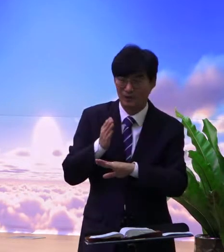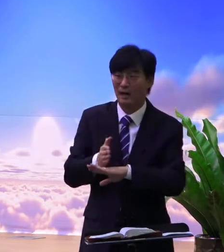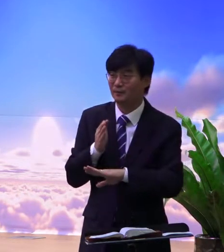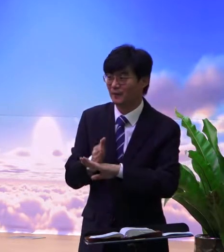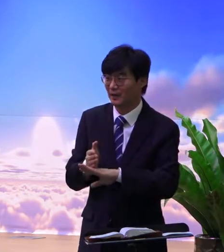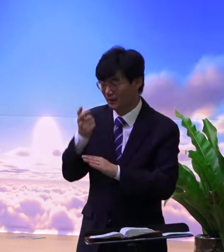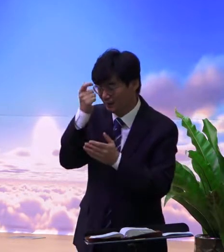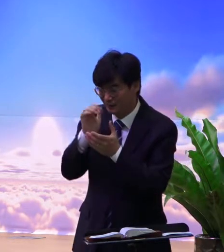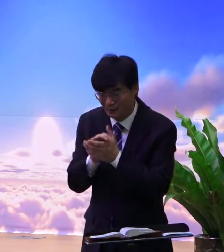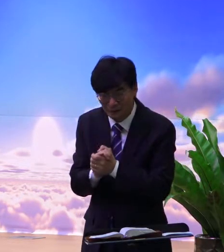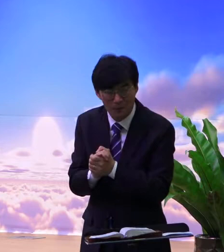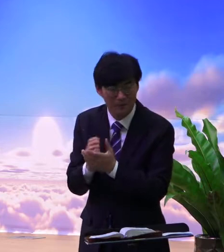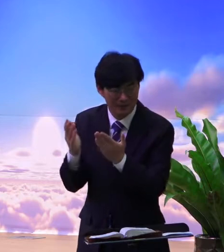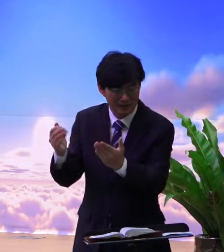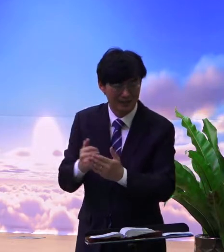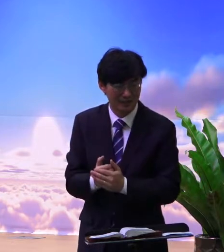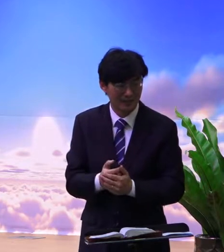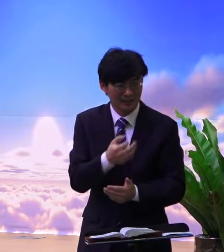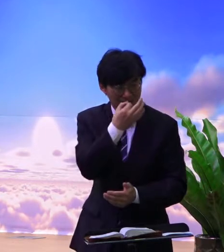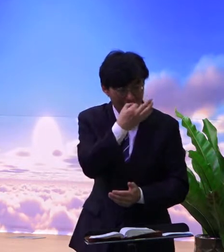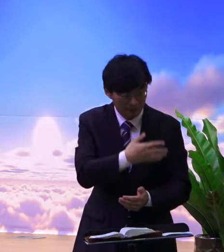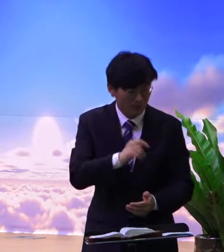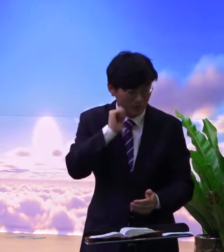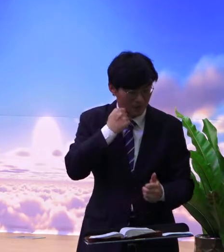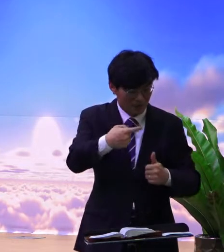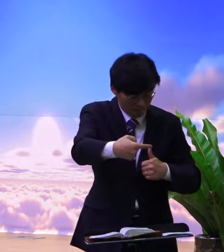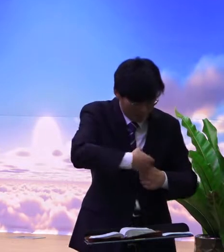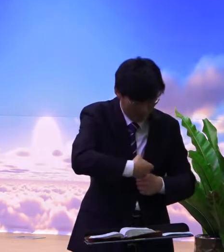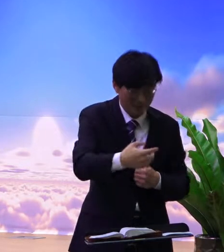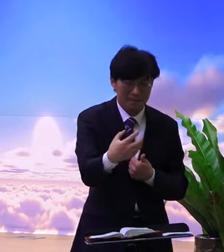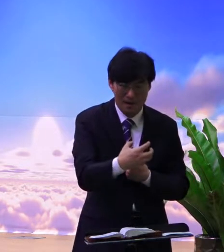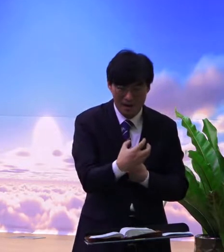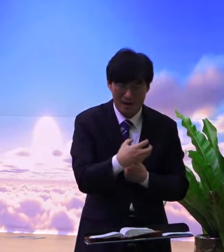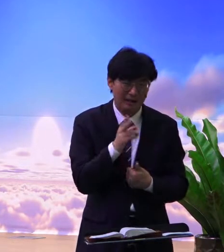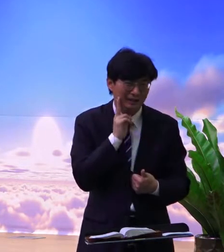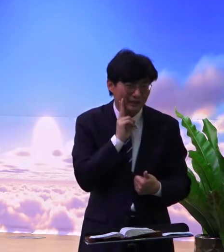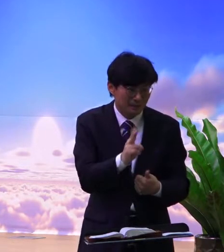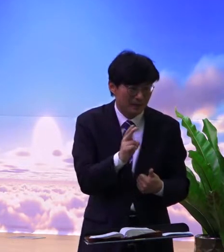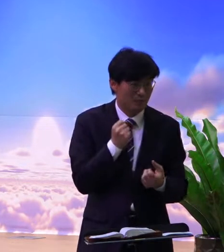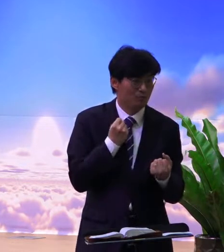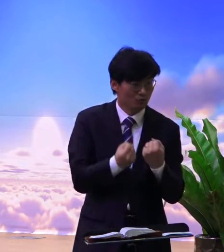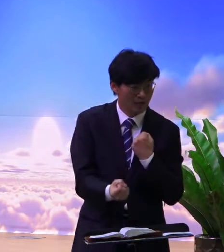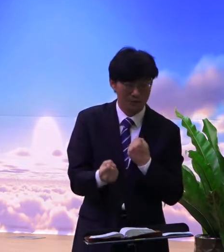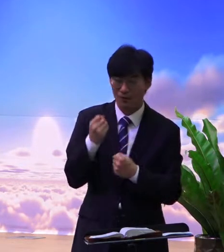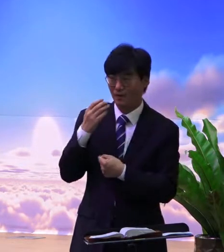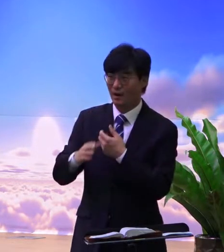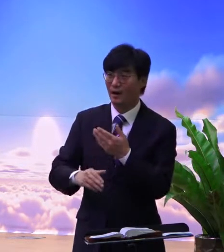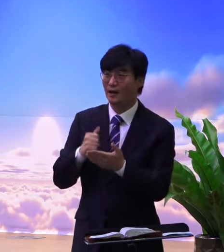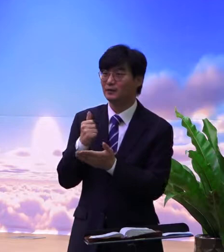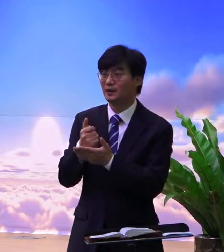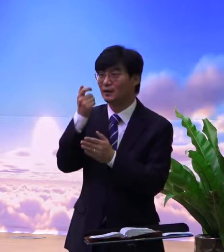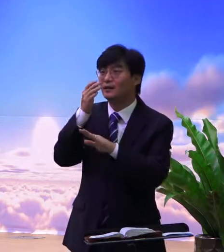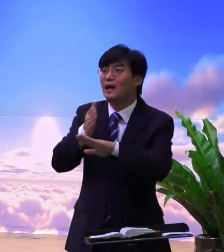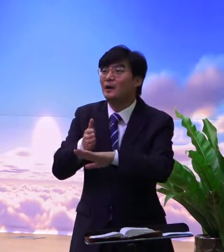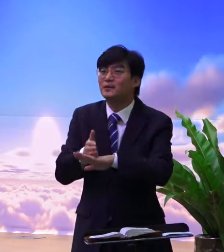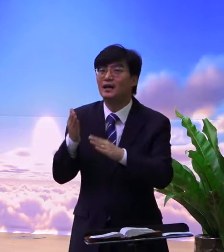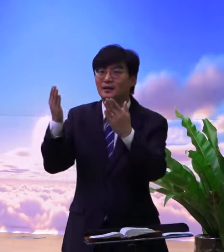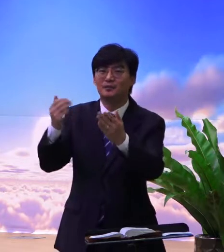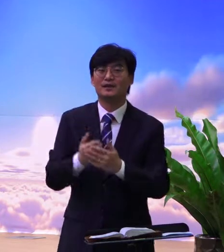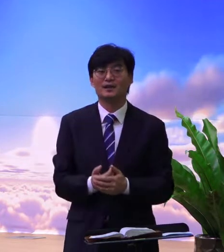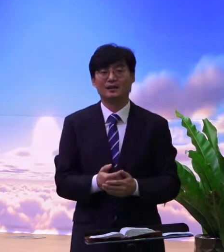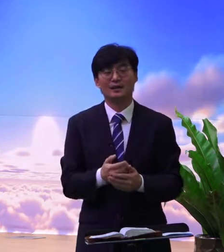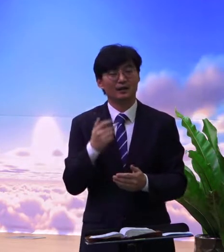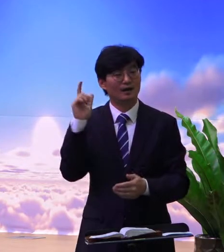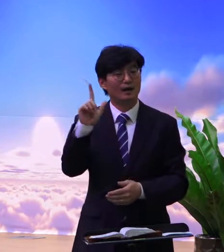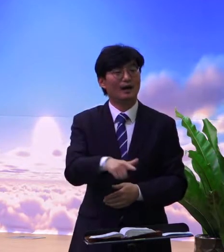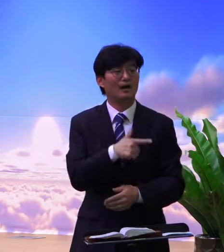그 상황 속에서 그 바벨론 포로 상황 속에서 다니엘이 한 것은 하루 3번 하나님께